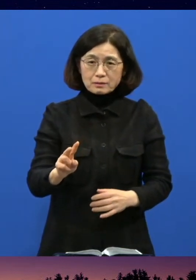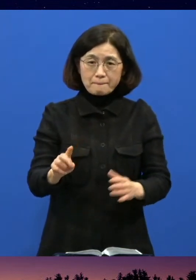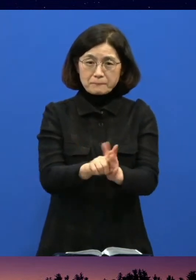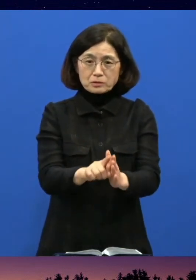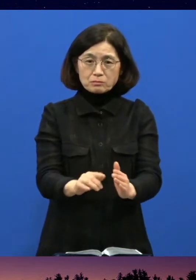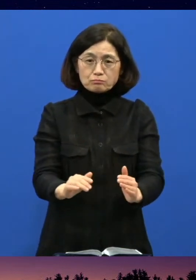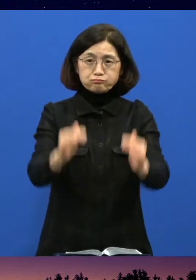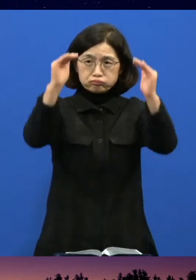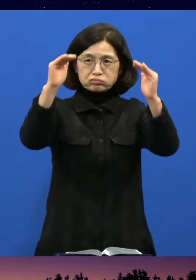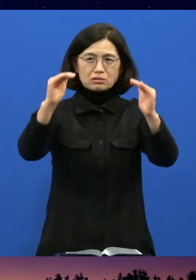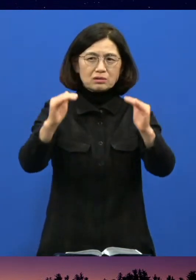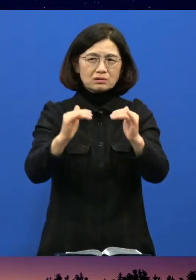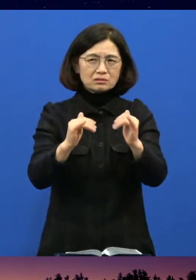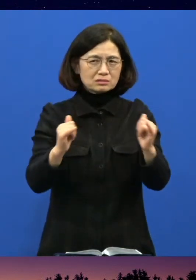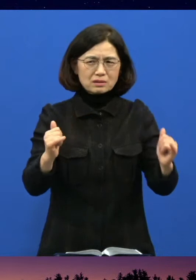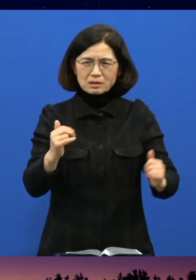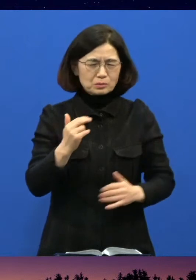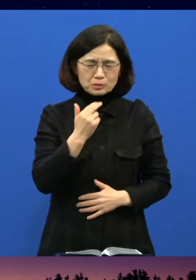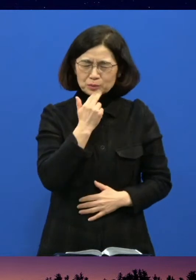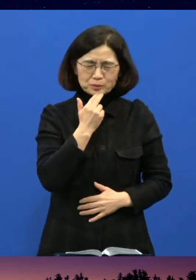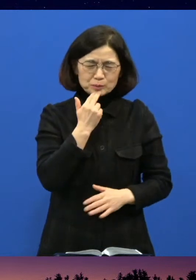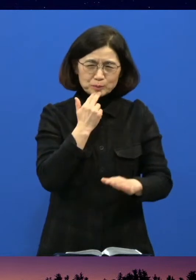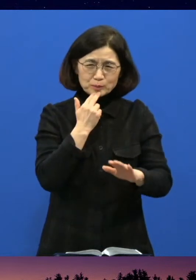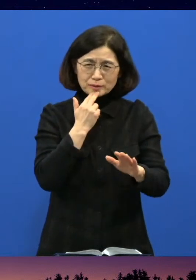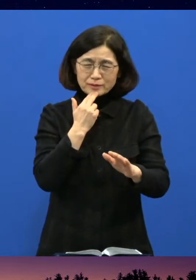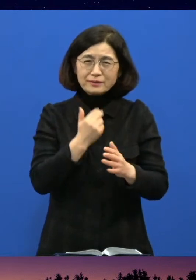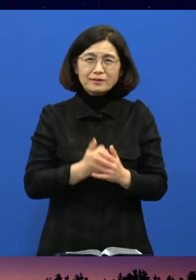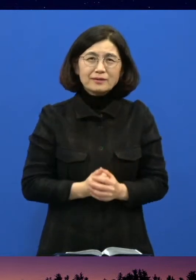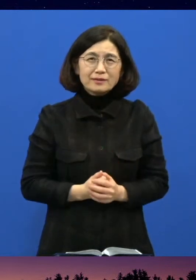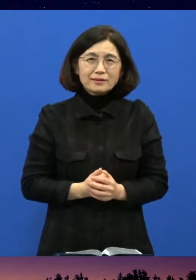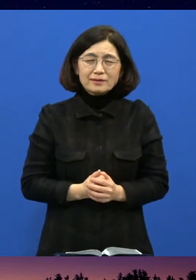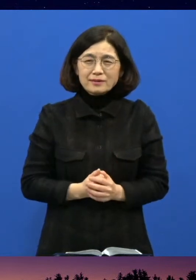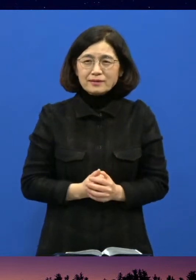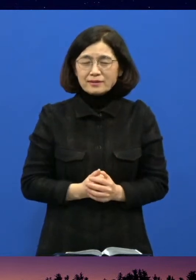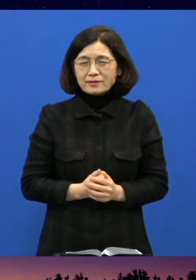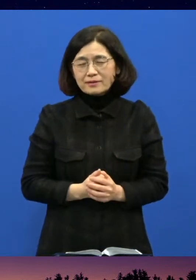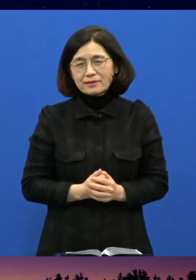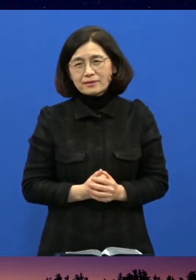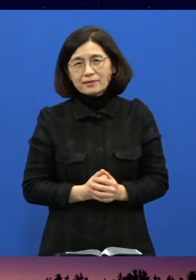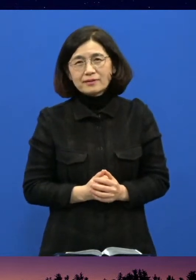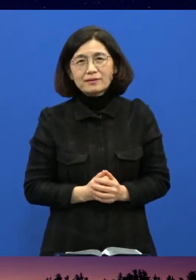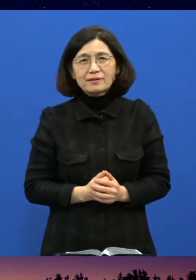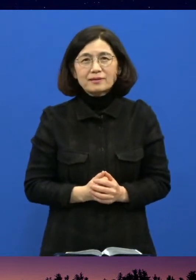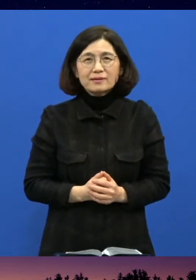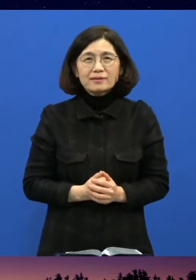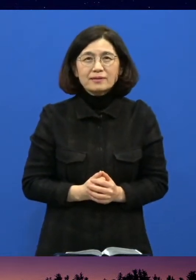푹 자란 것 같은데 나중에 찔러보면 풍선 바람 빠지듯이 푹 빠져버려요.